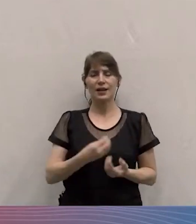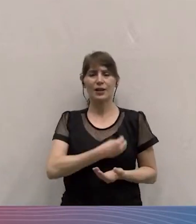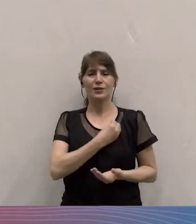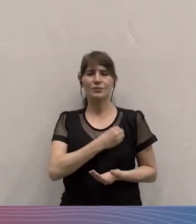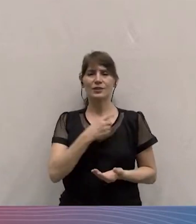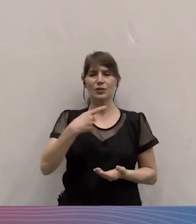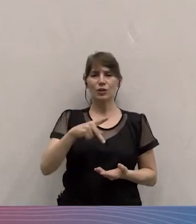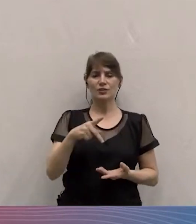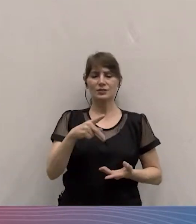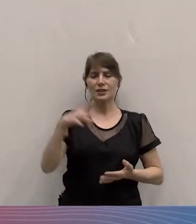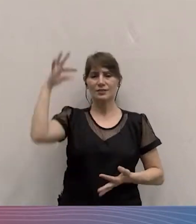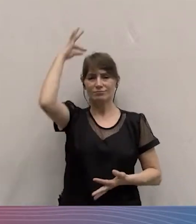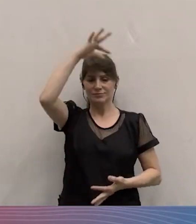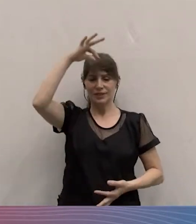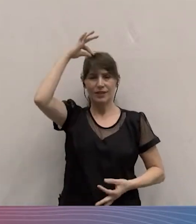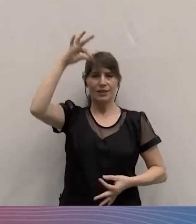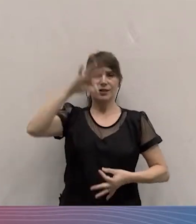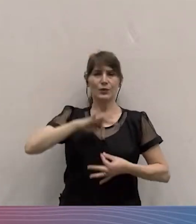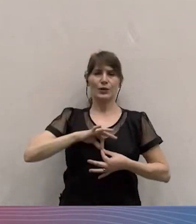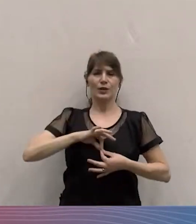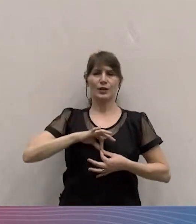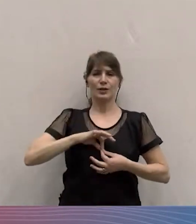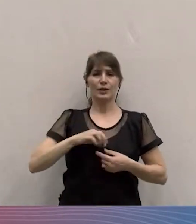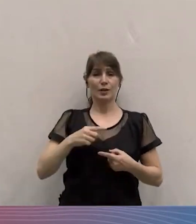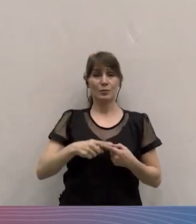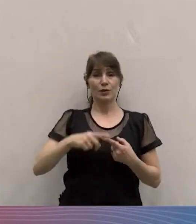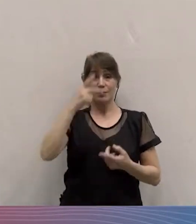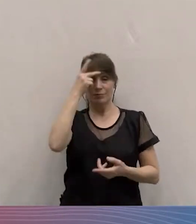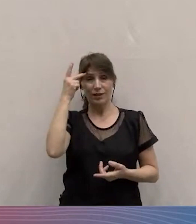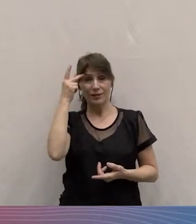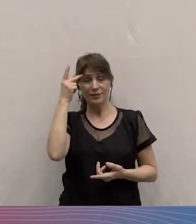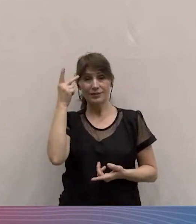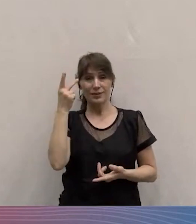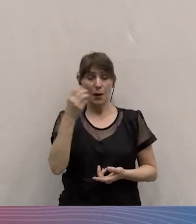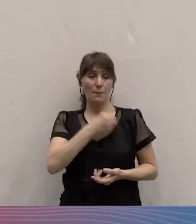Espírito. Porque os que se inclinam para a carne